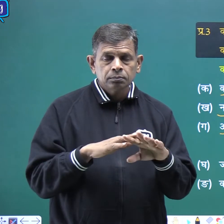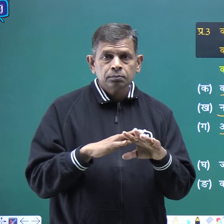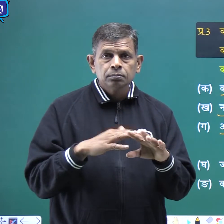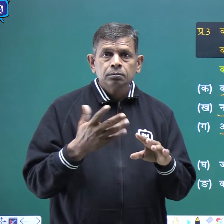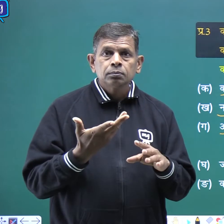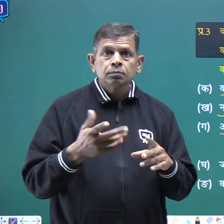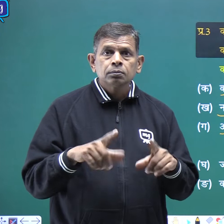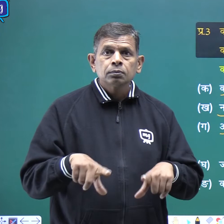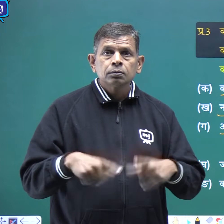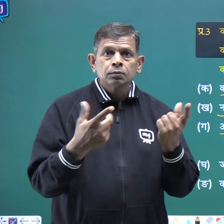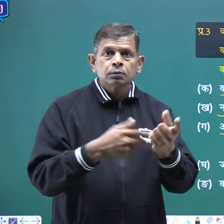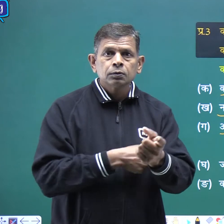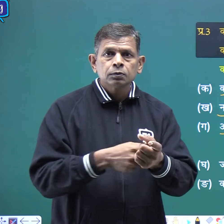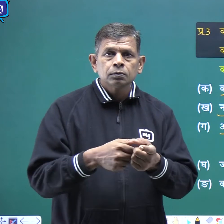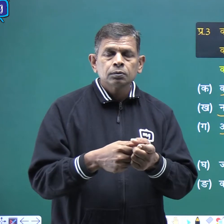अमरबेल क्या होती है?